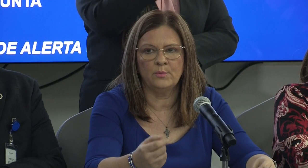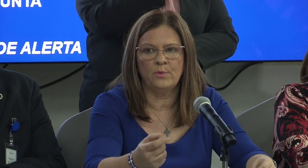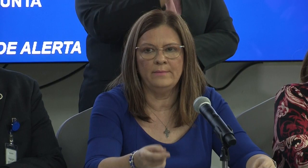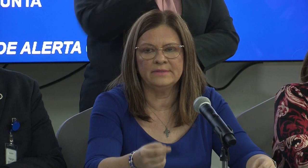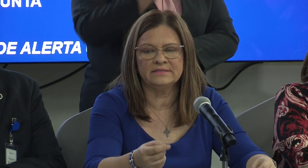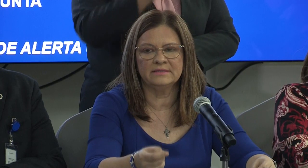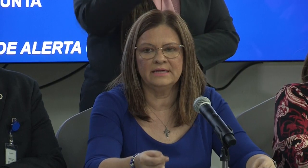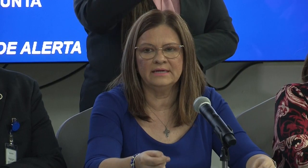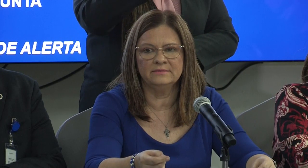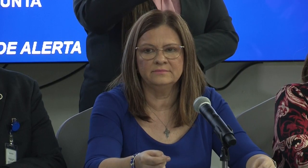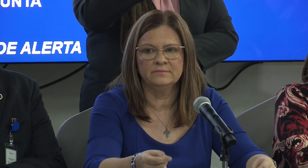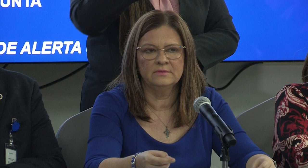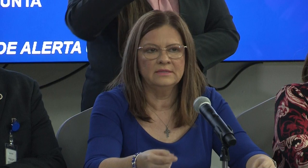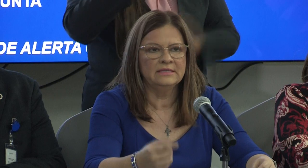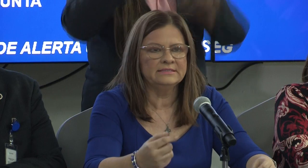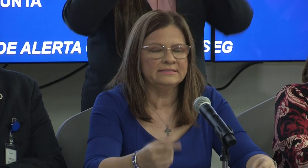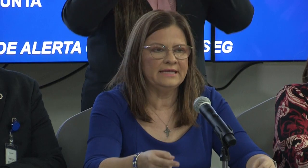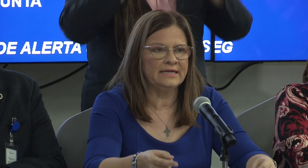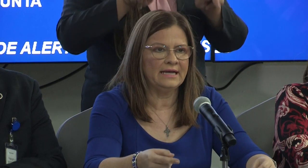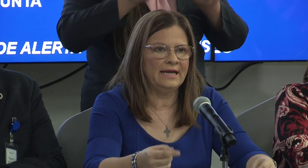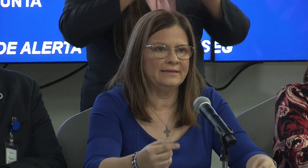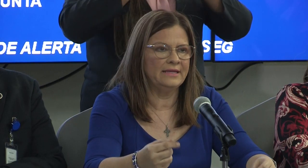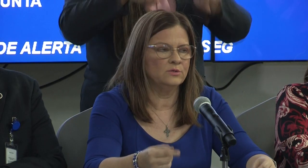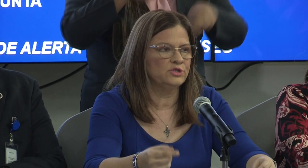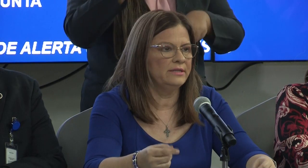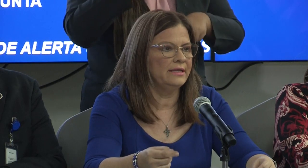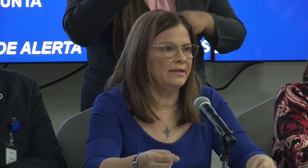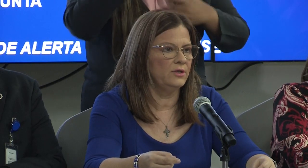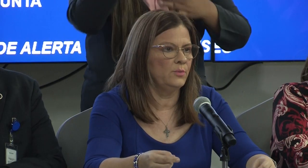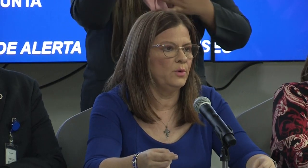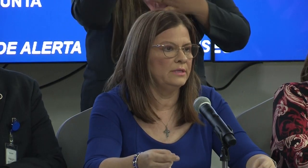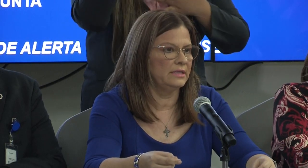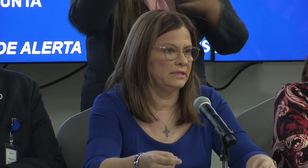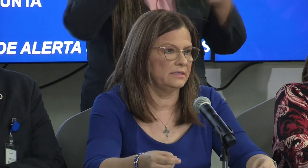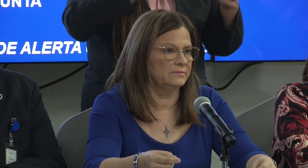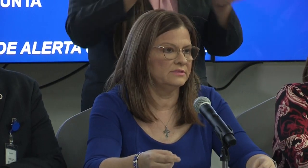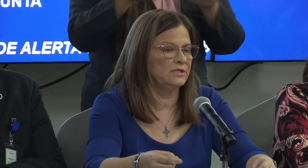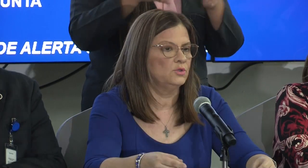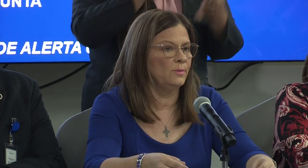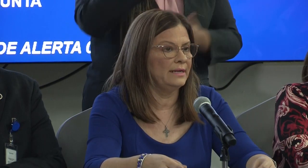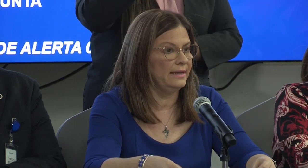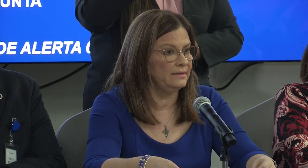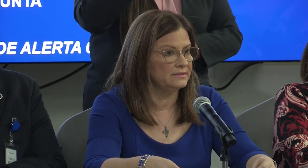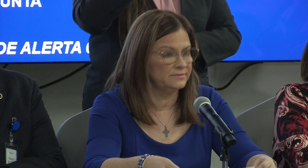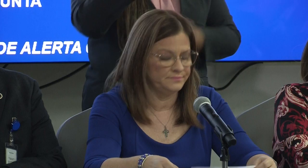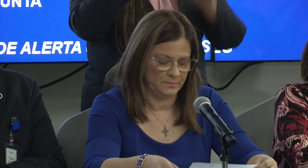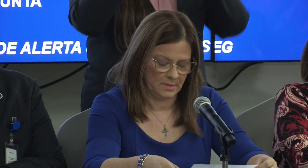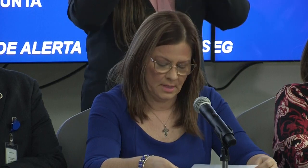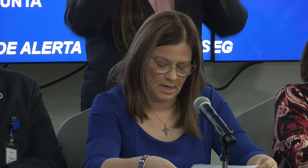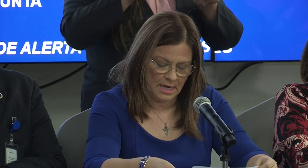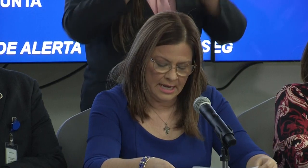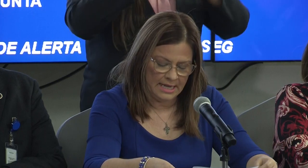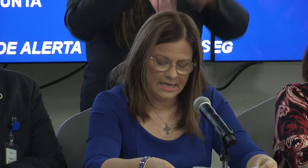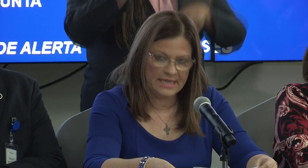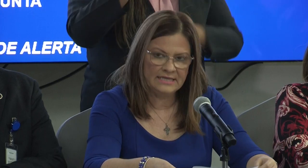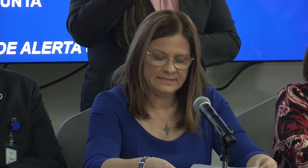equipo panamá dos y pico hasta suspender sus comparecencias ante la opinión pública coincidiendo con varios denuncias sobre compras supuestamente irregulares